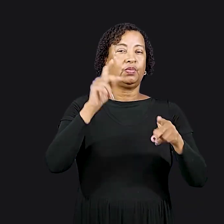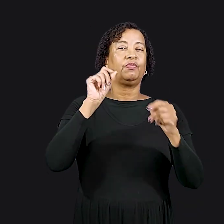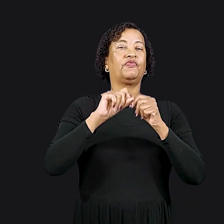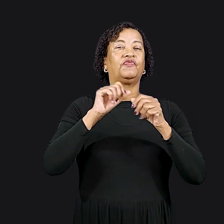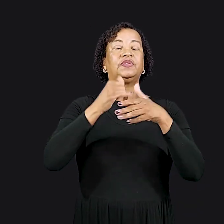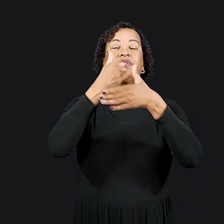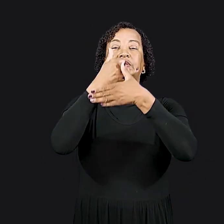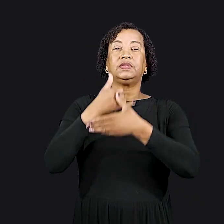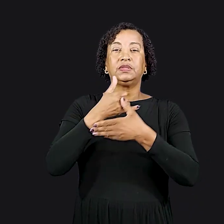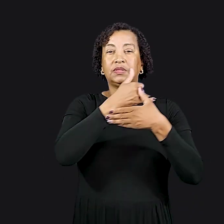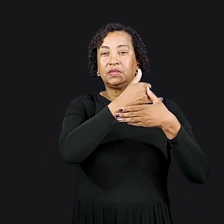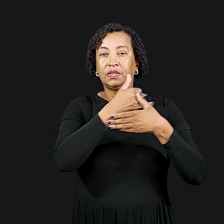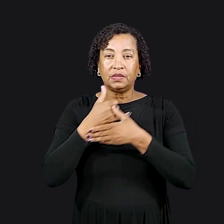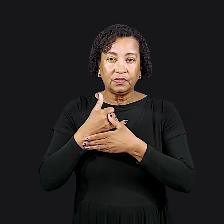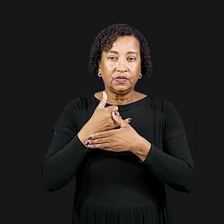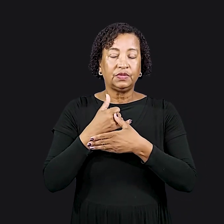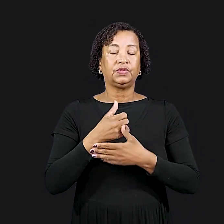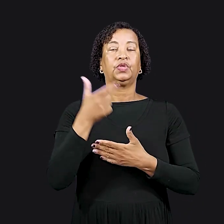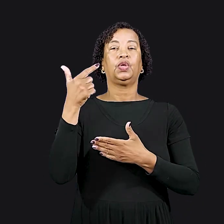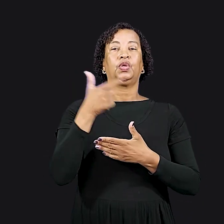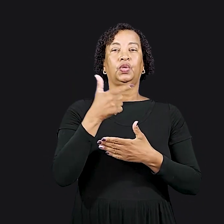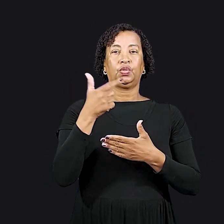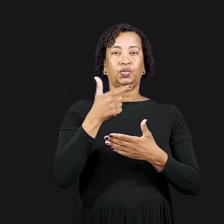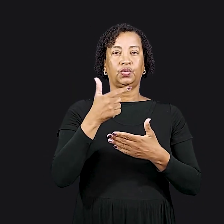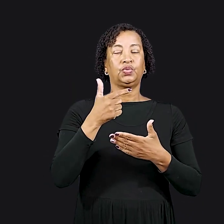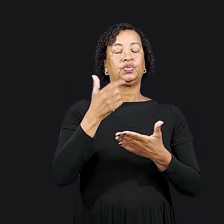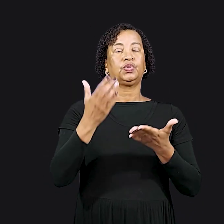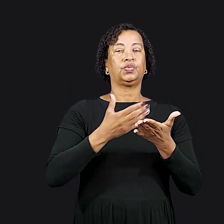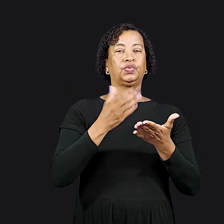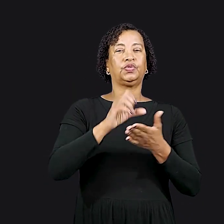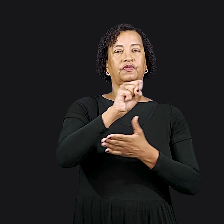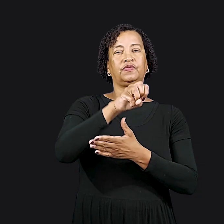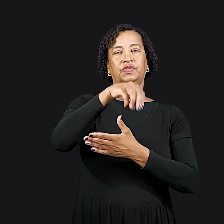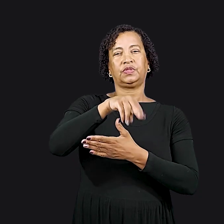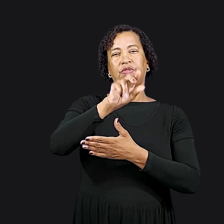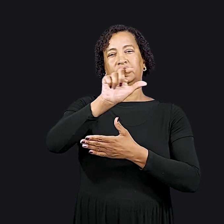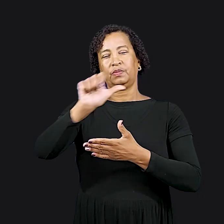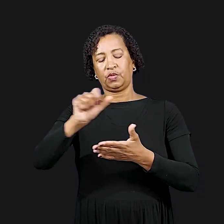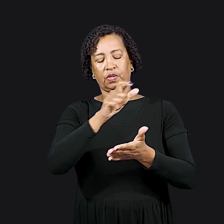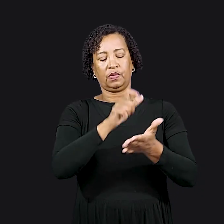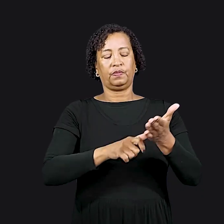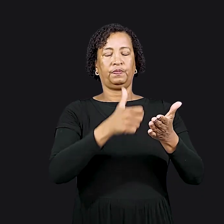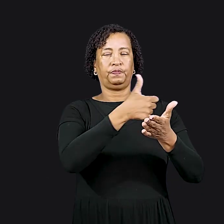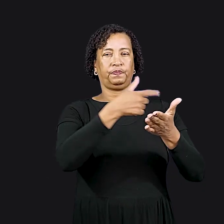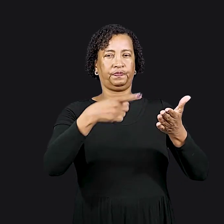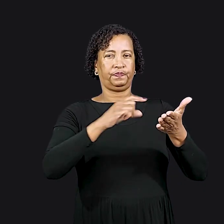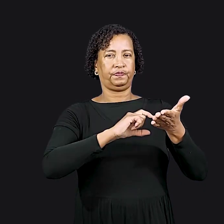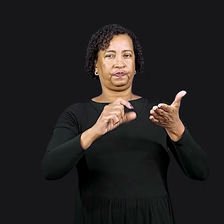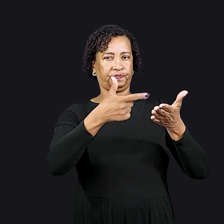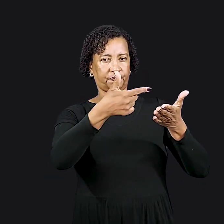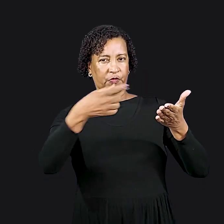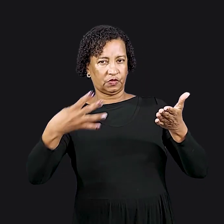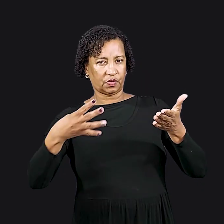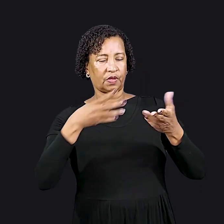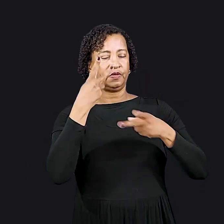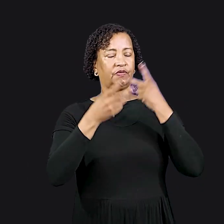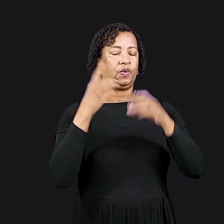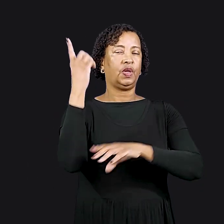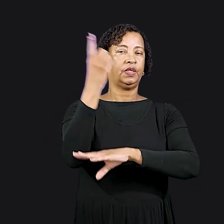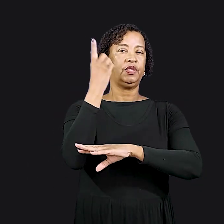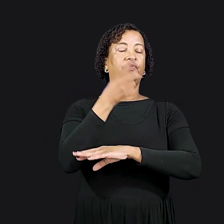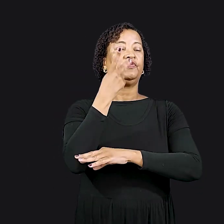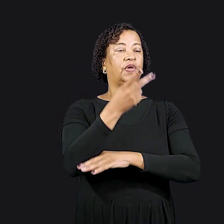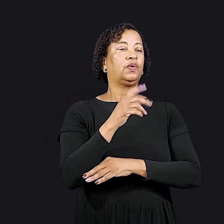fazia sacrifícios. No segundo livro de Samuel, capítulo 24, versículo 24, lemos o que Davi disse: